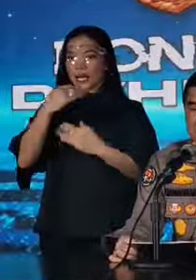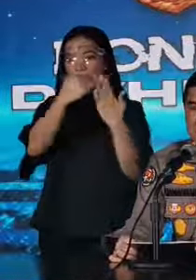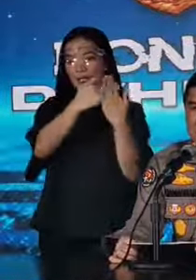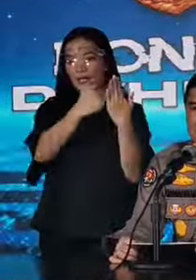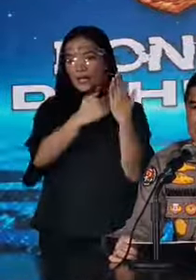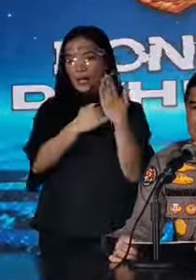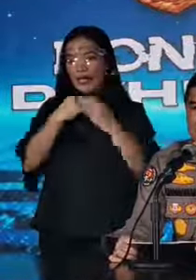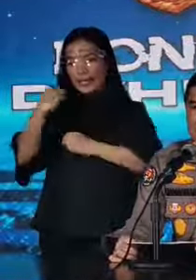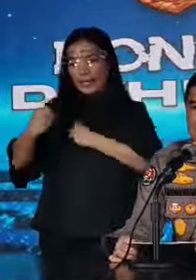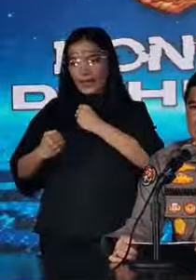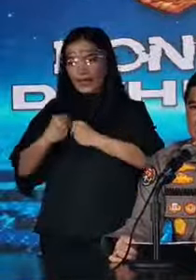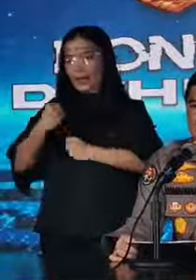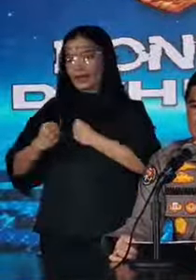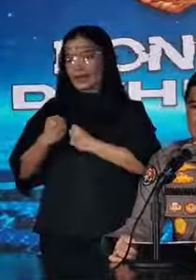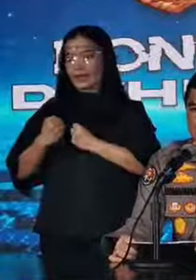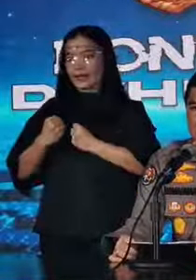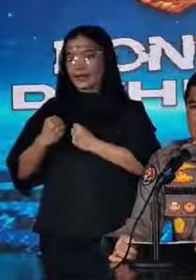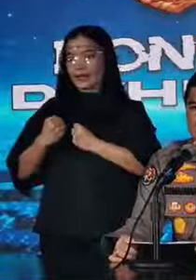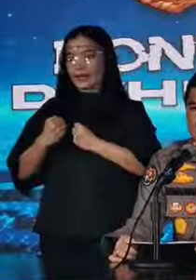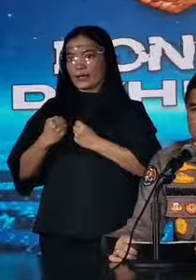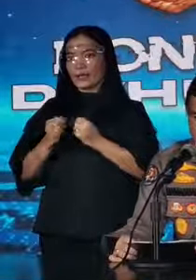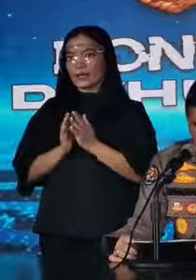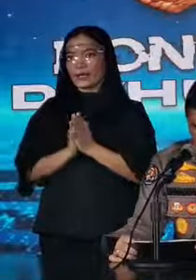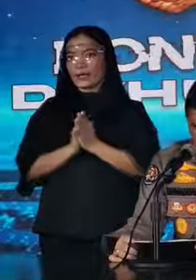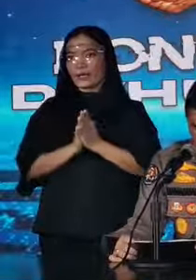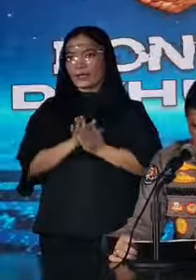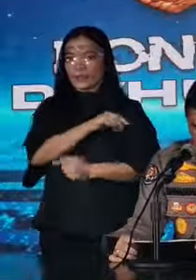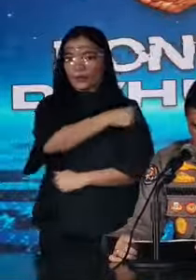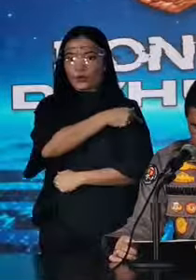kegiatan Satgas 6